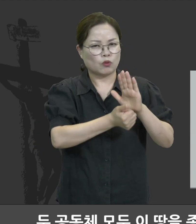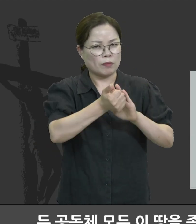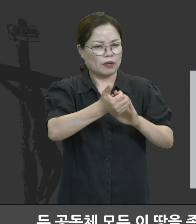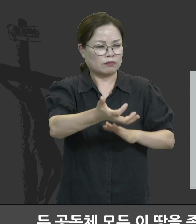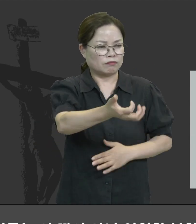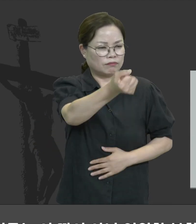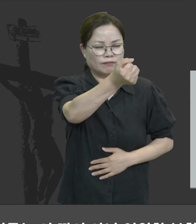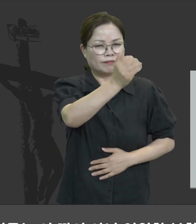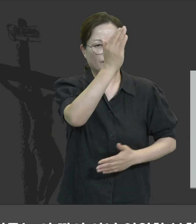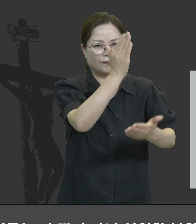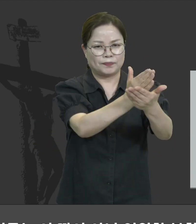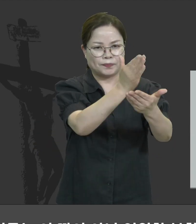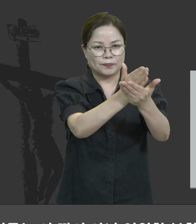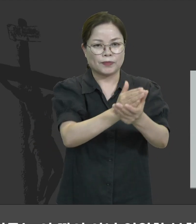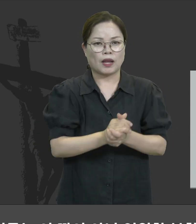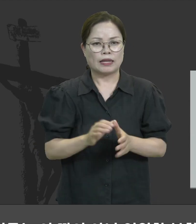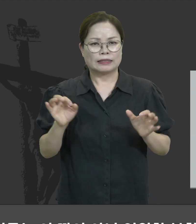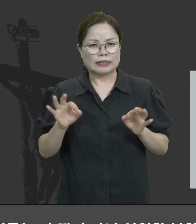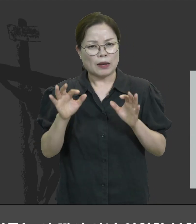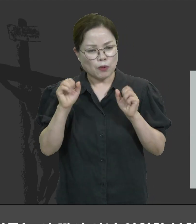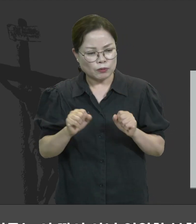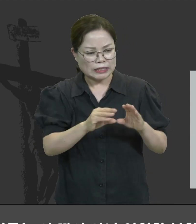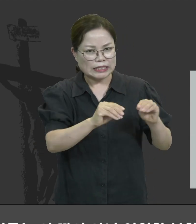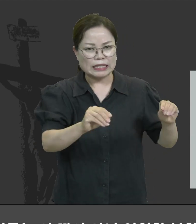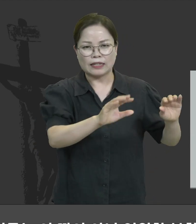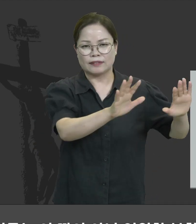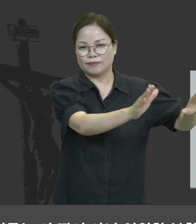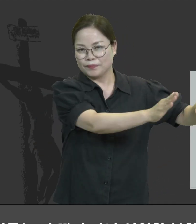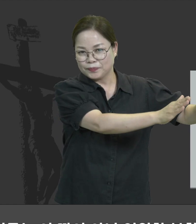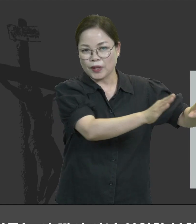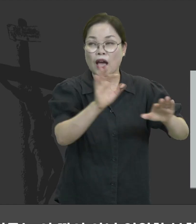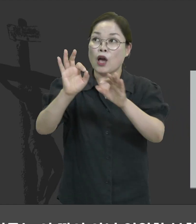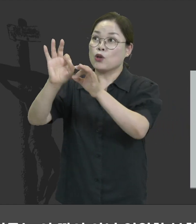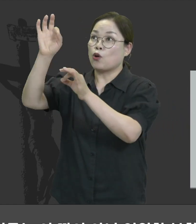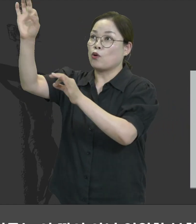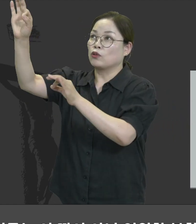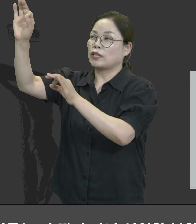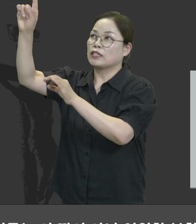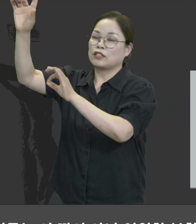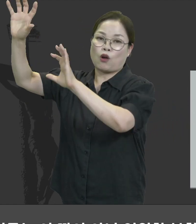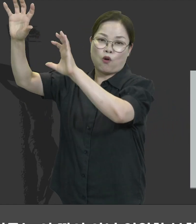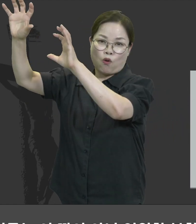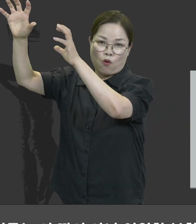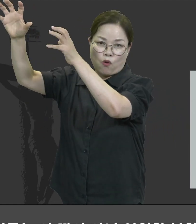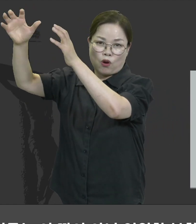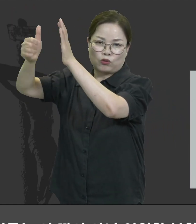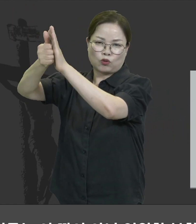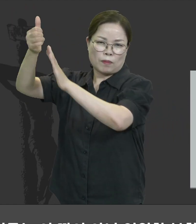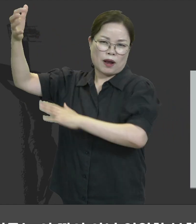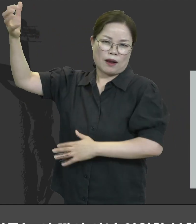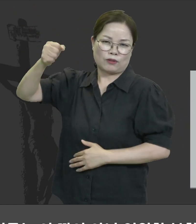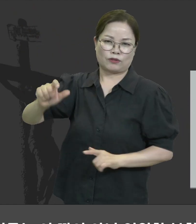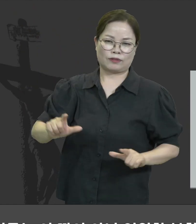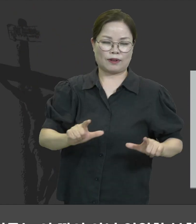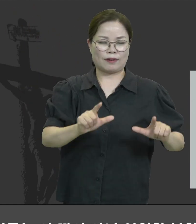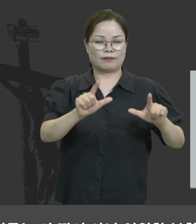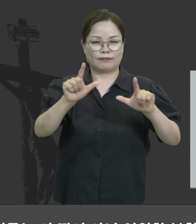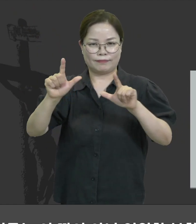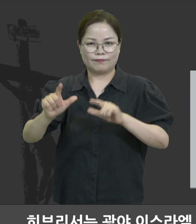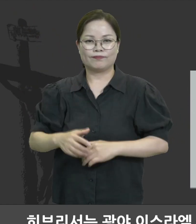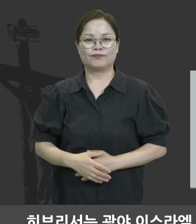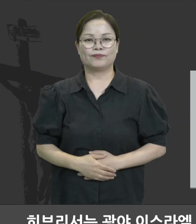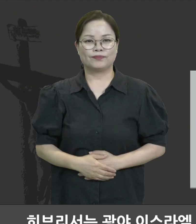않습니다. 잠시 머무는 이 땅이 아닌 영원한 본향에 소망을 두고 살아가는 것이죠.